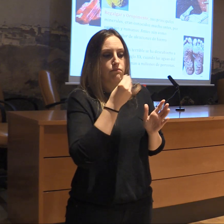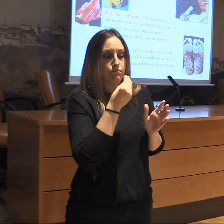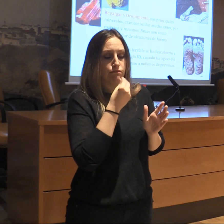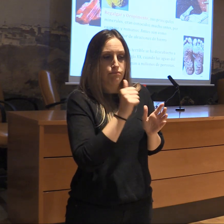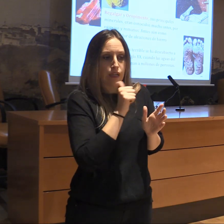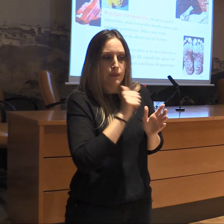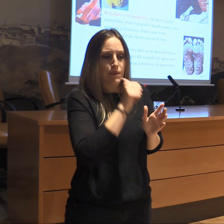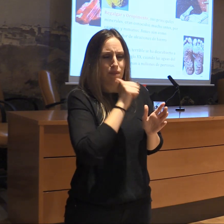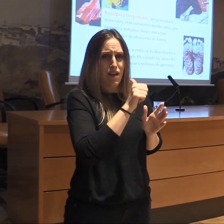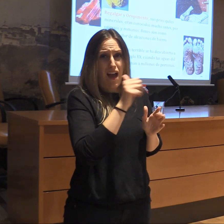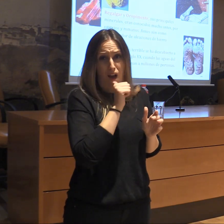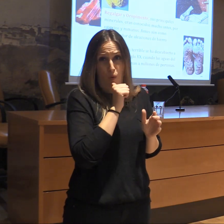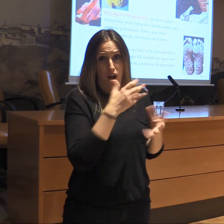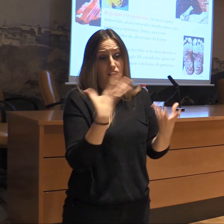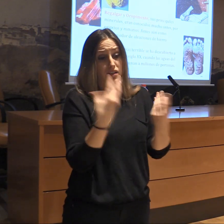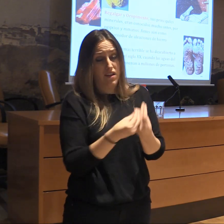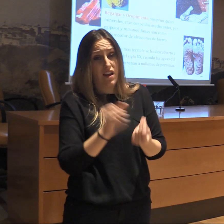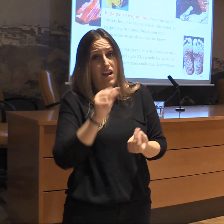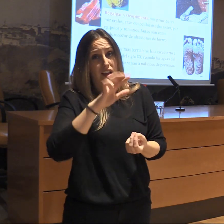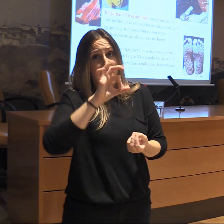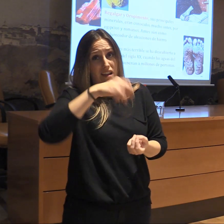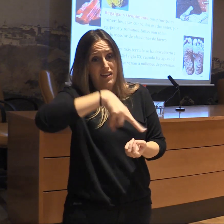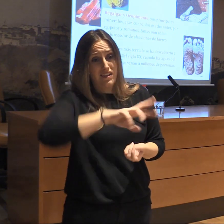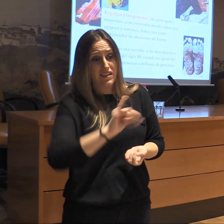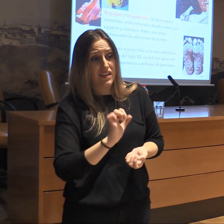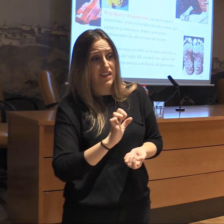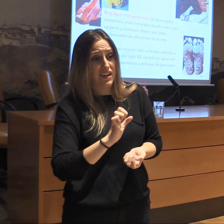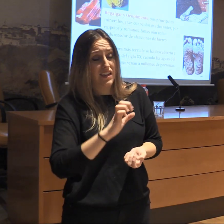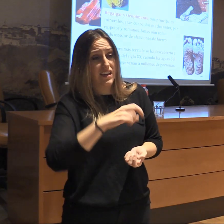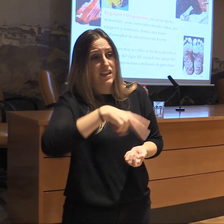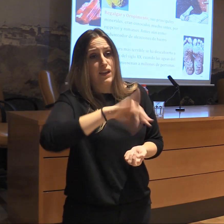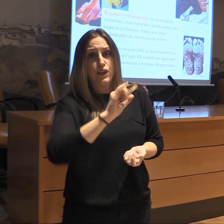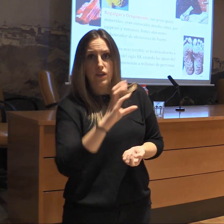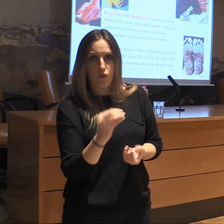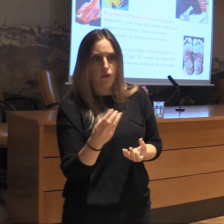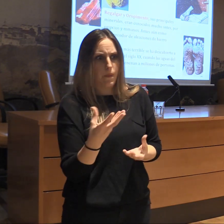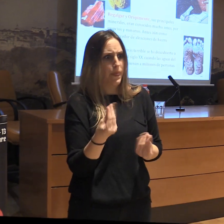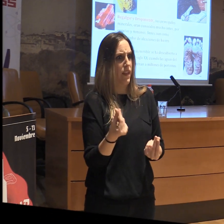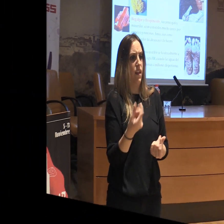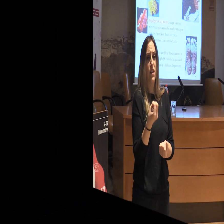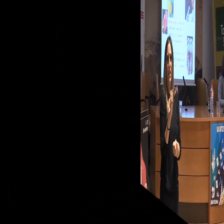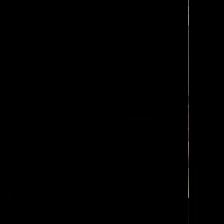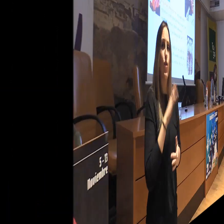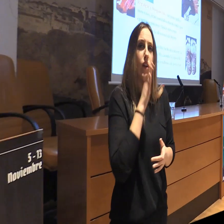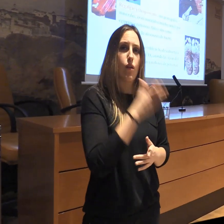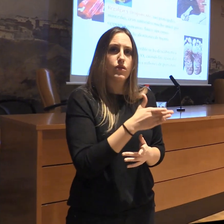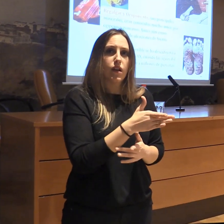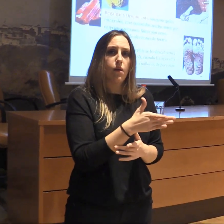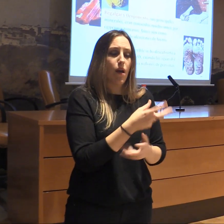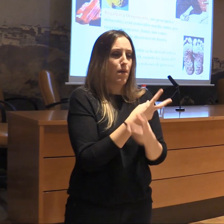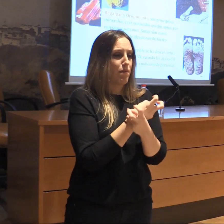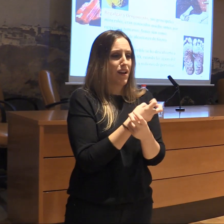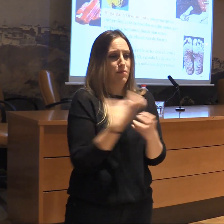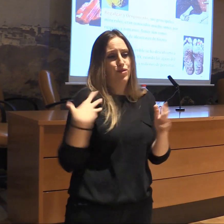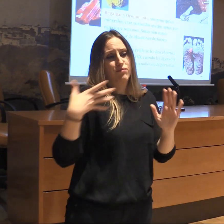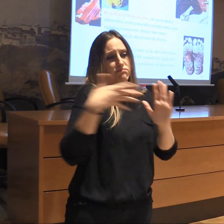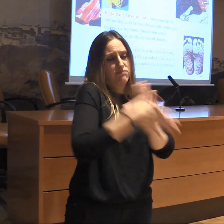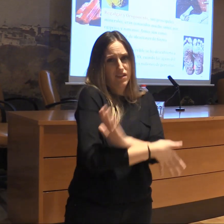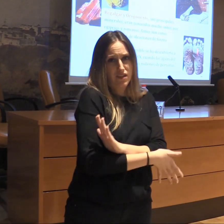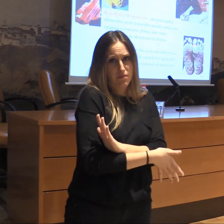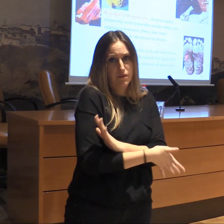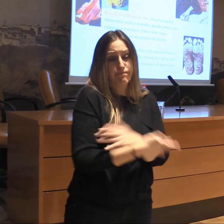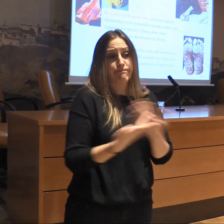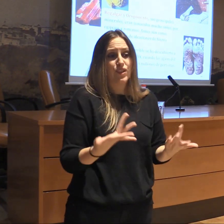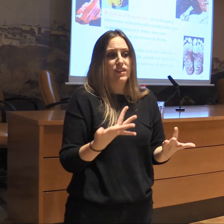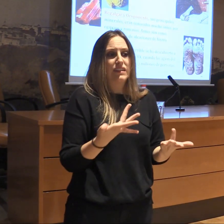una cantidad de arsénico 10 o 100 veces superior a la tolerable, envenenamiento crónico, uno de cuyos síntomas